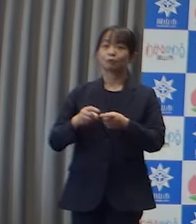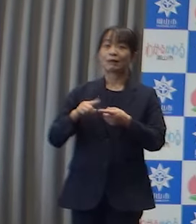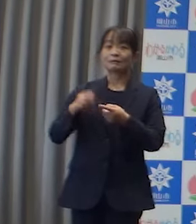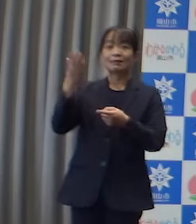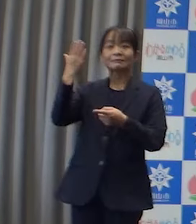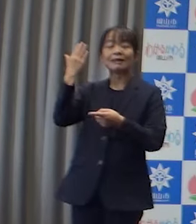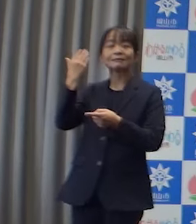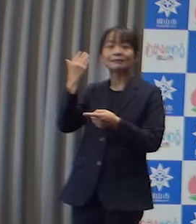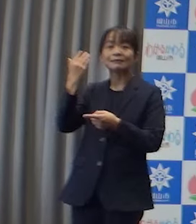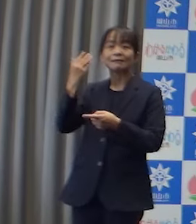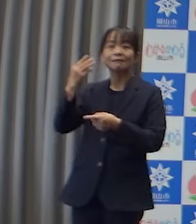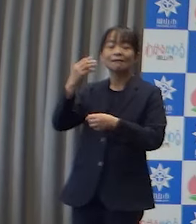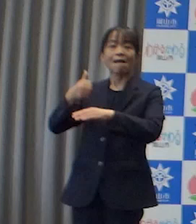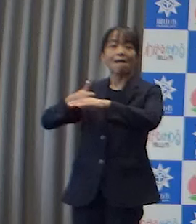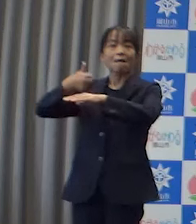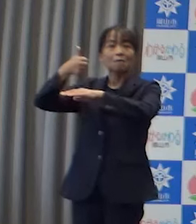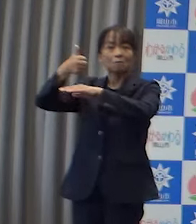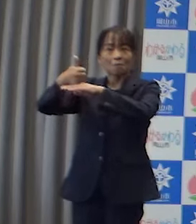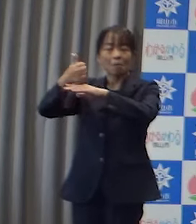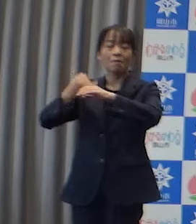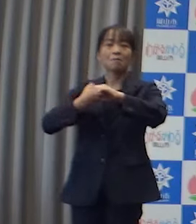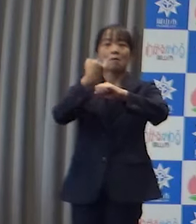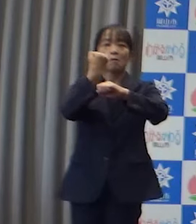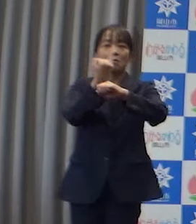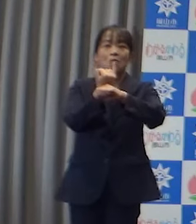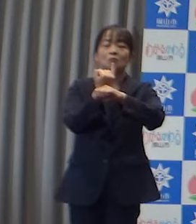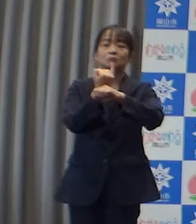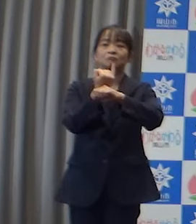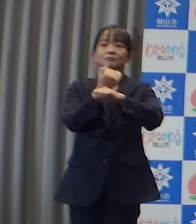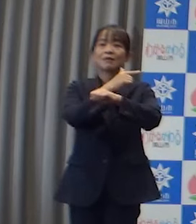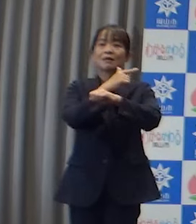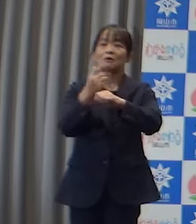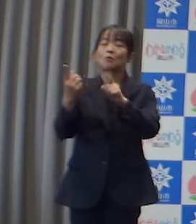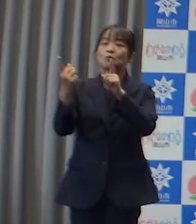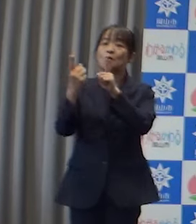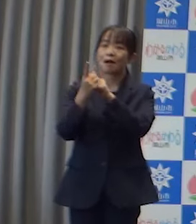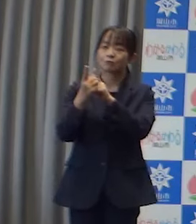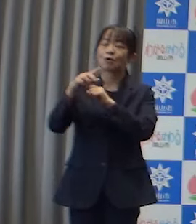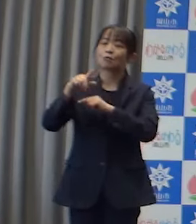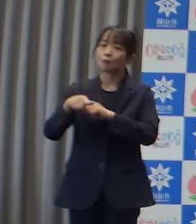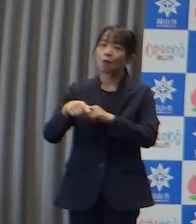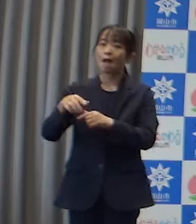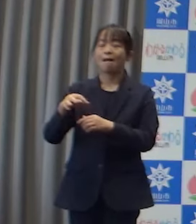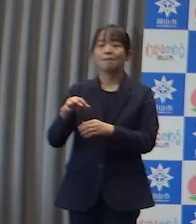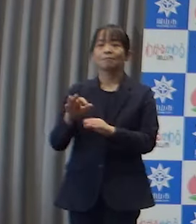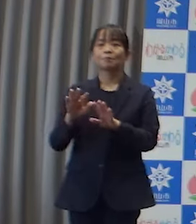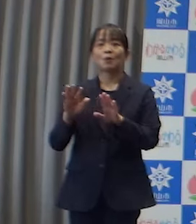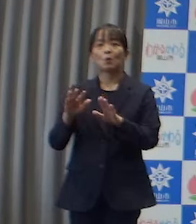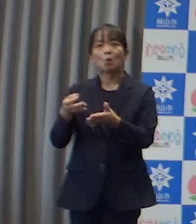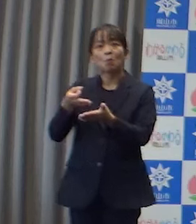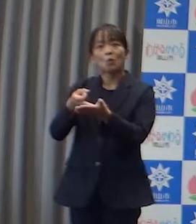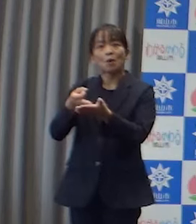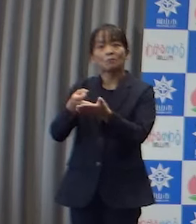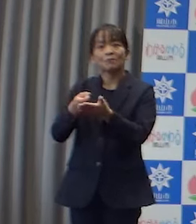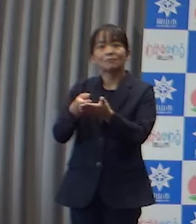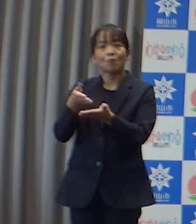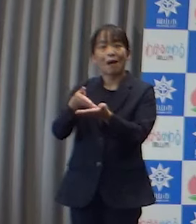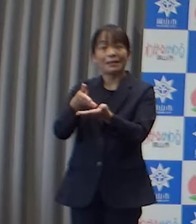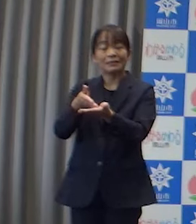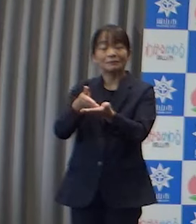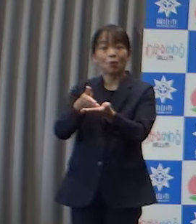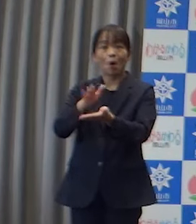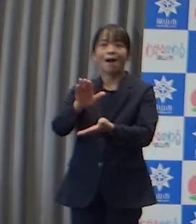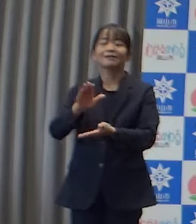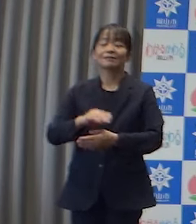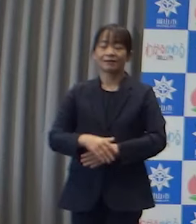レーメン、等々の話をさせていただきましたが、それ以外もですね、例えば私